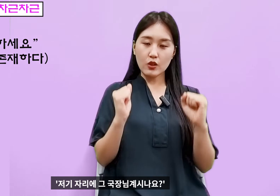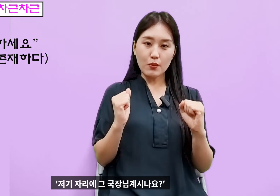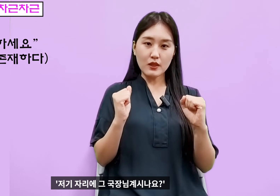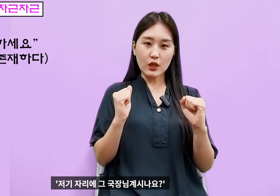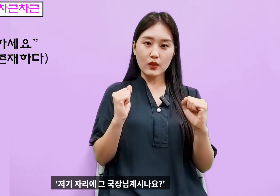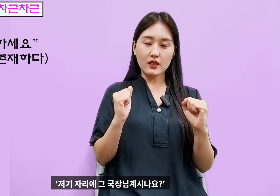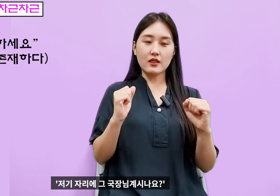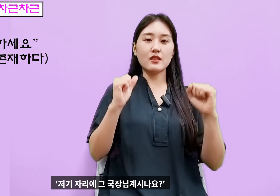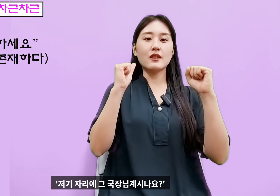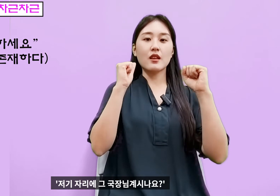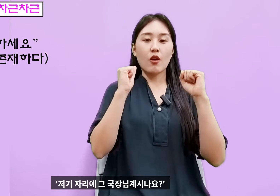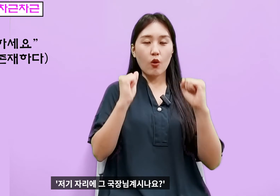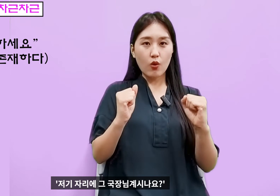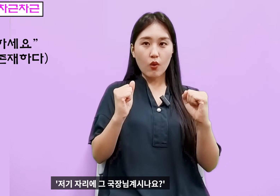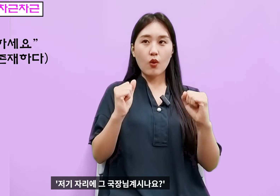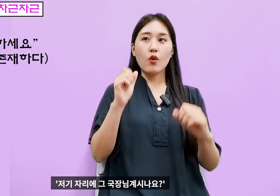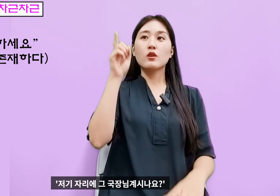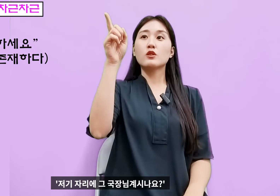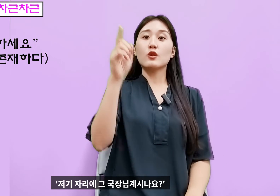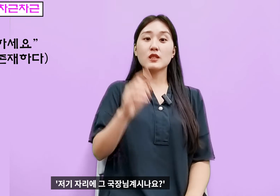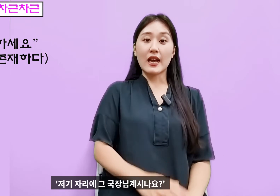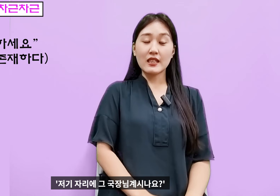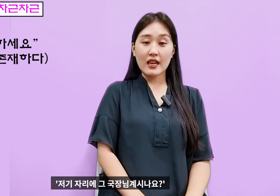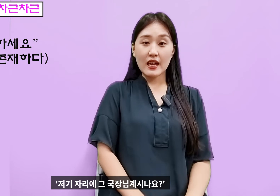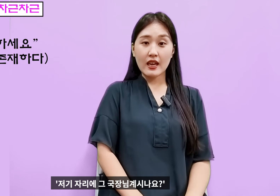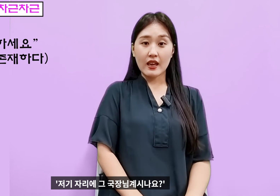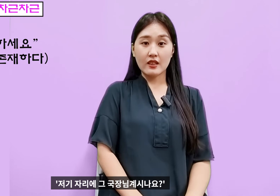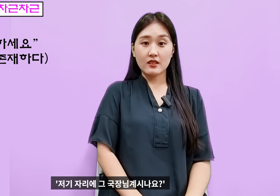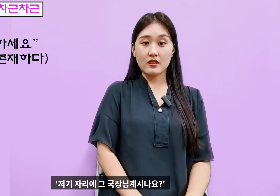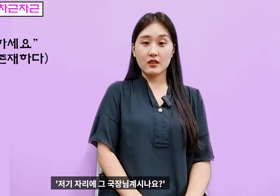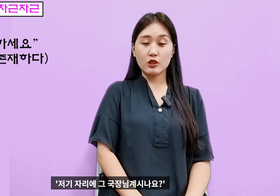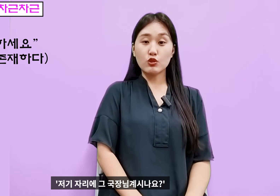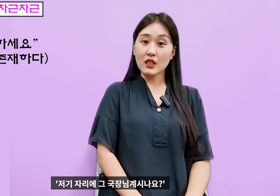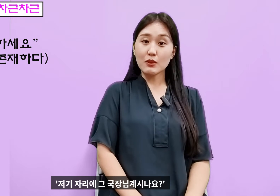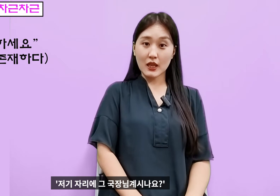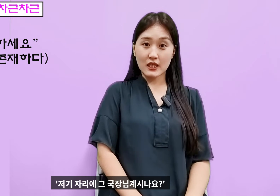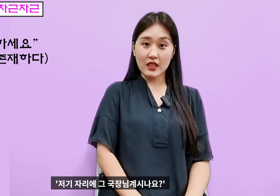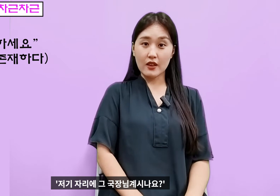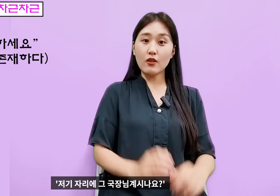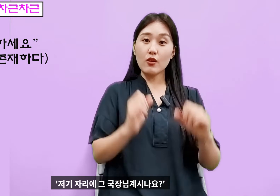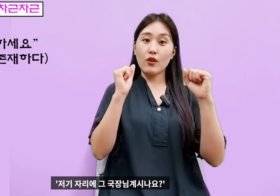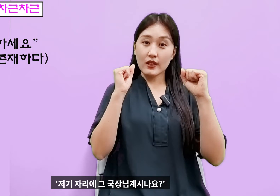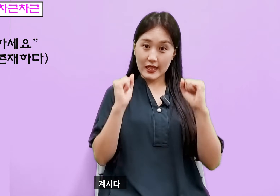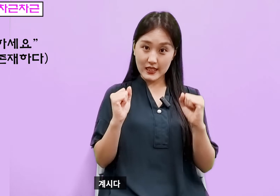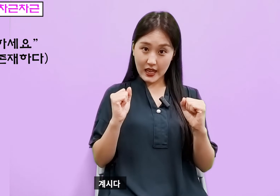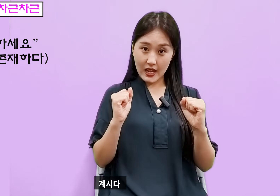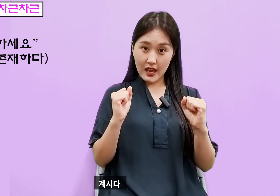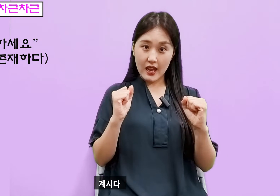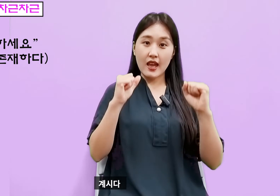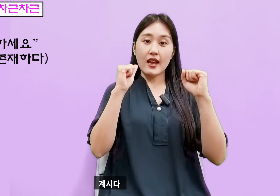이것만 사용했을 때는, 저기 자리에 그 국장님 계시나요? 계시다.